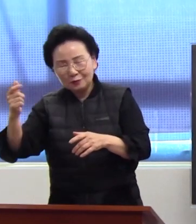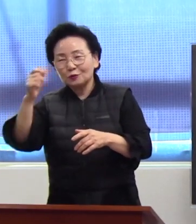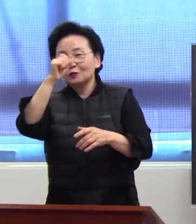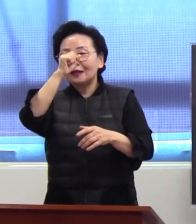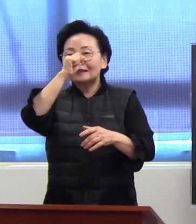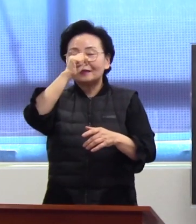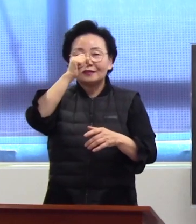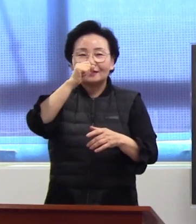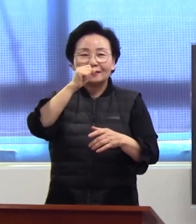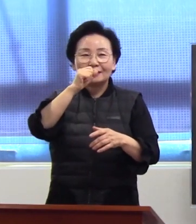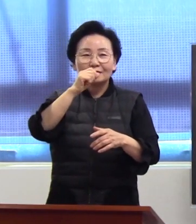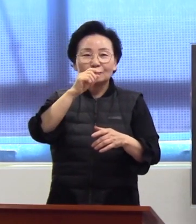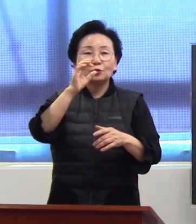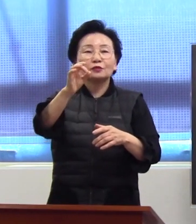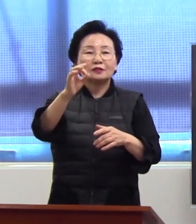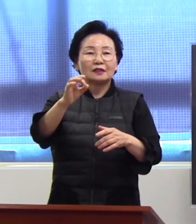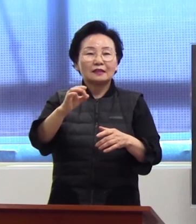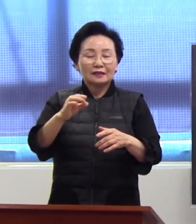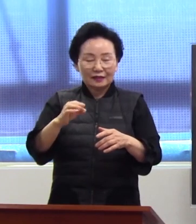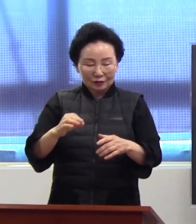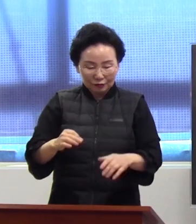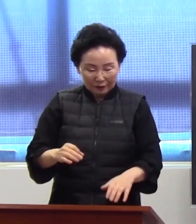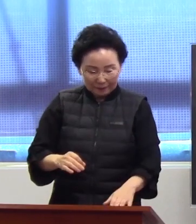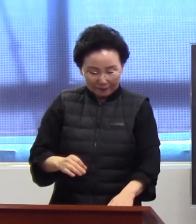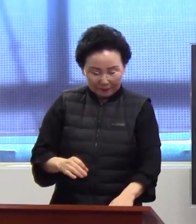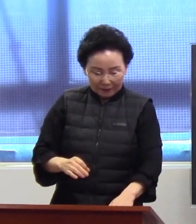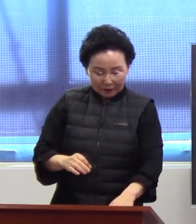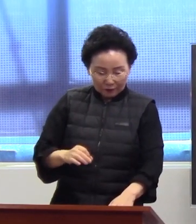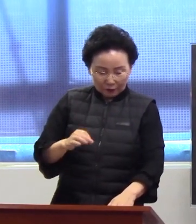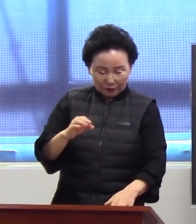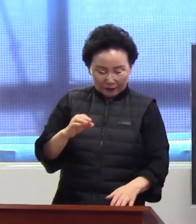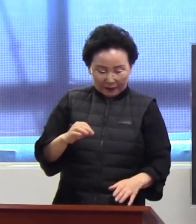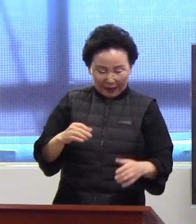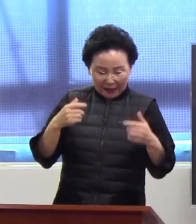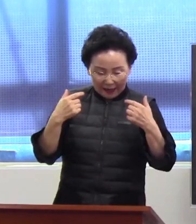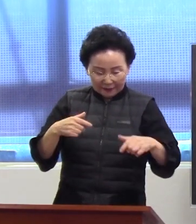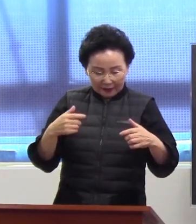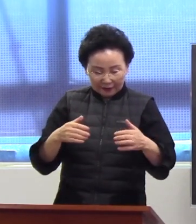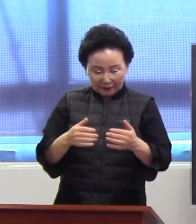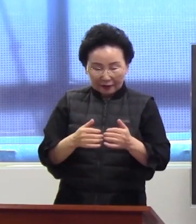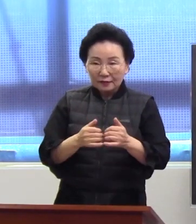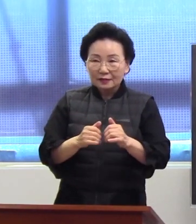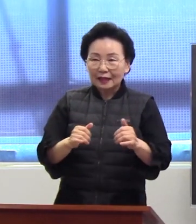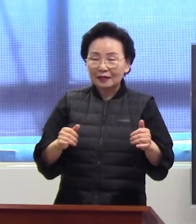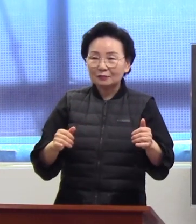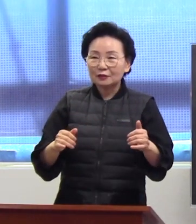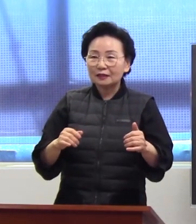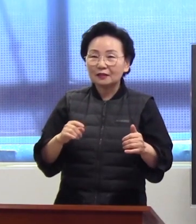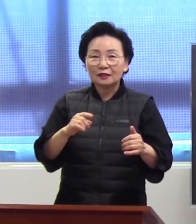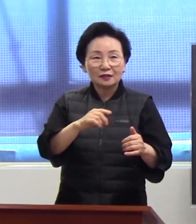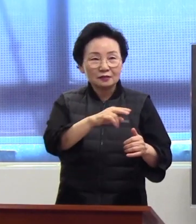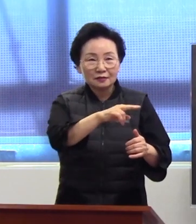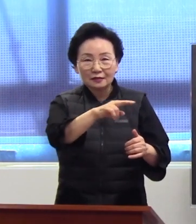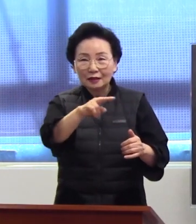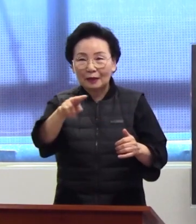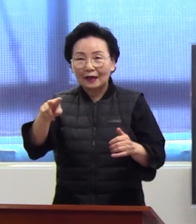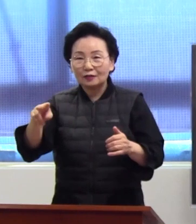너무 좋아한대요. 돈을. 그래가지고 항상 사람을 이제 이렇게